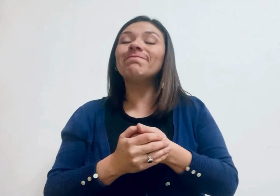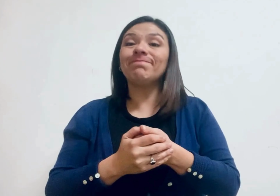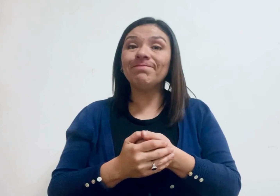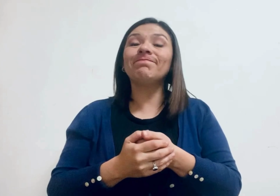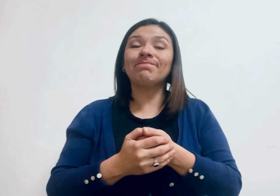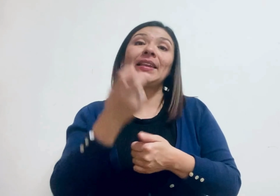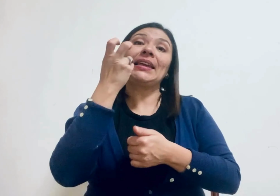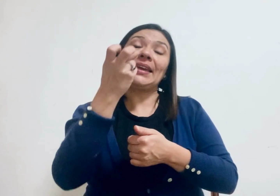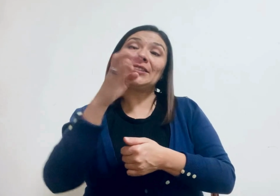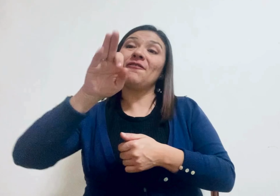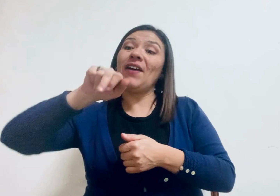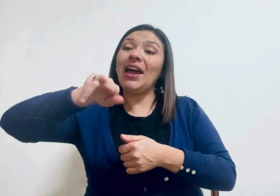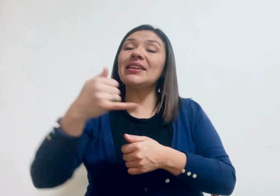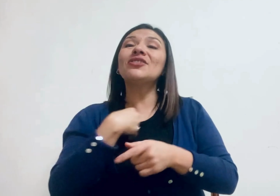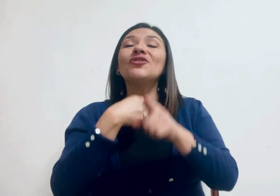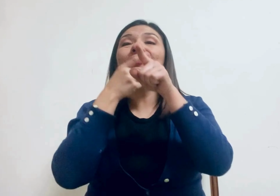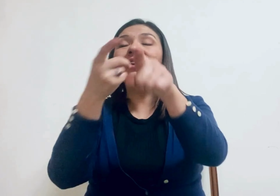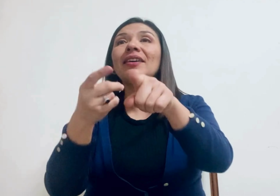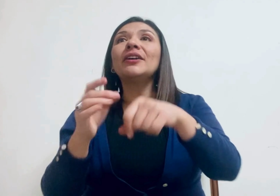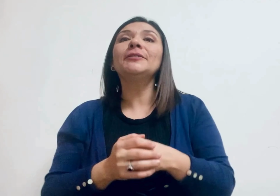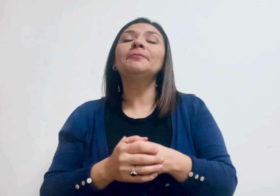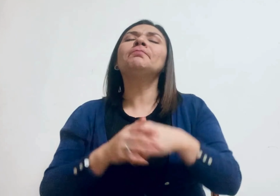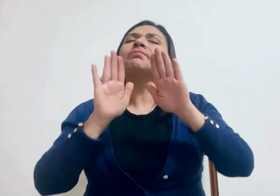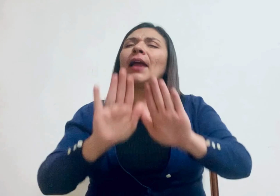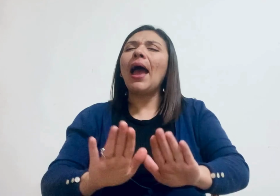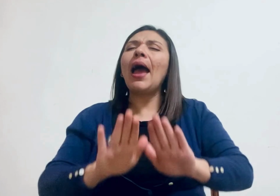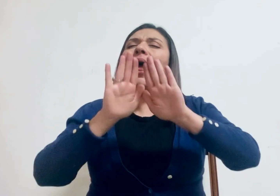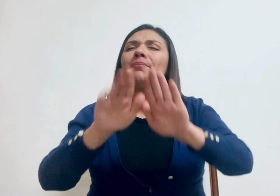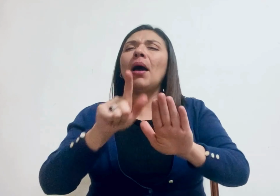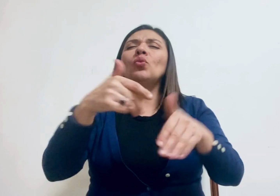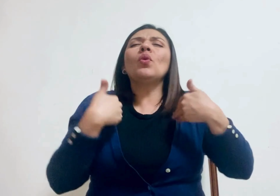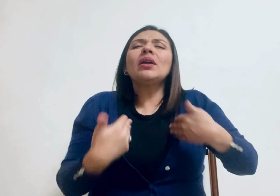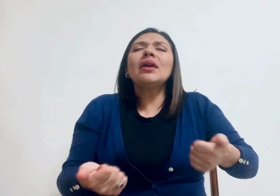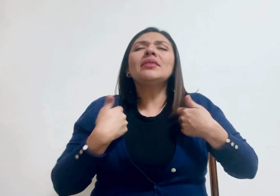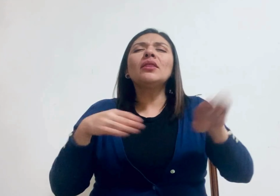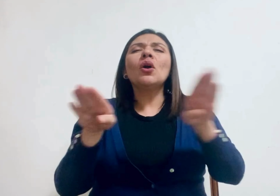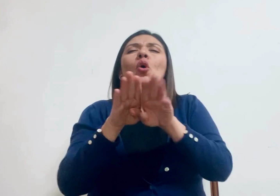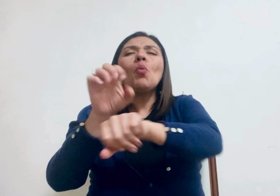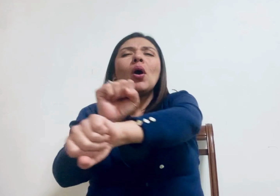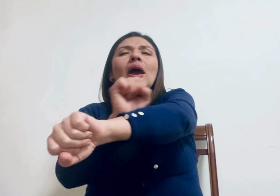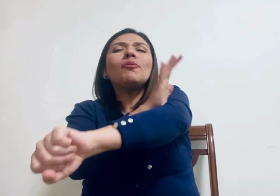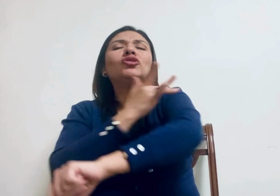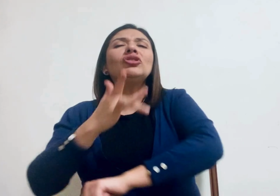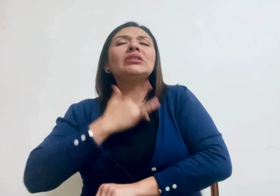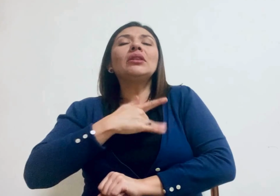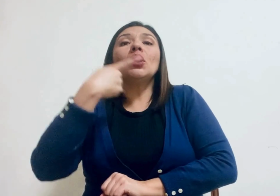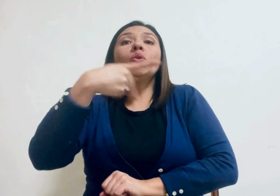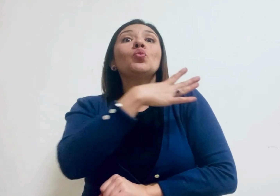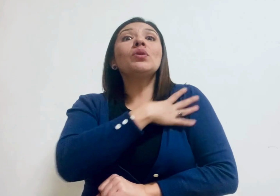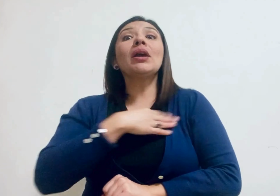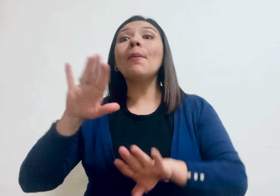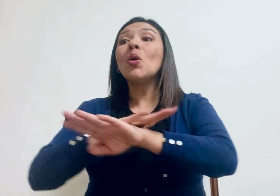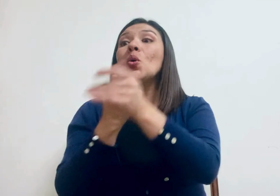cambio. Así que, Fanny, queremos decirte que des tiempo a traducir las emociones que tu hija está sintiendo desde la llegada